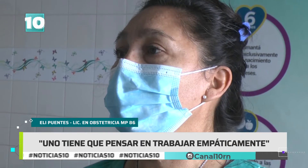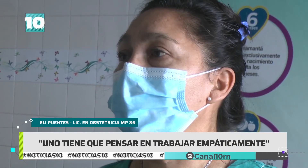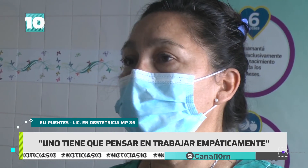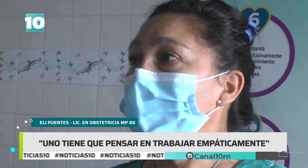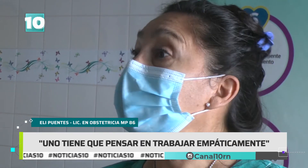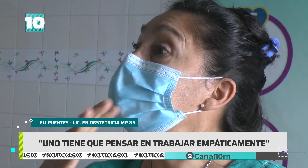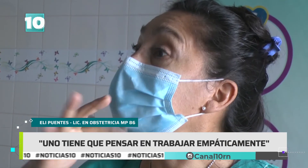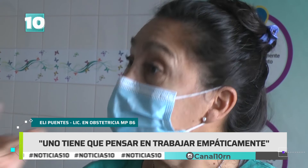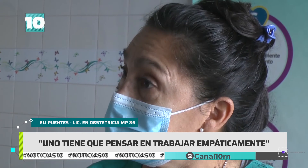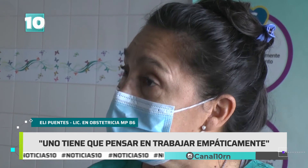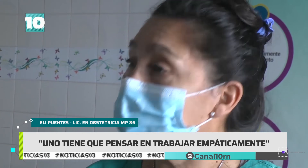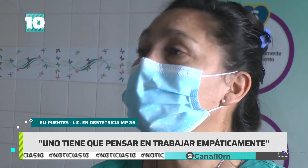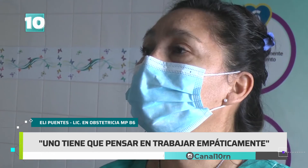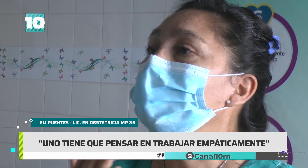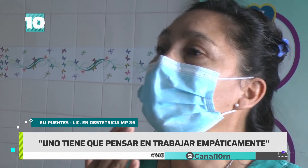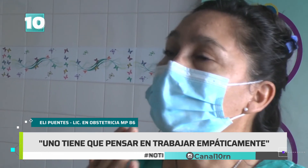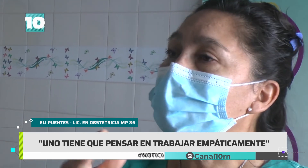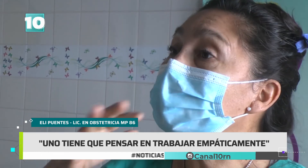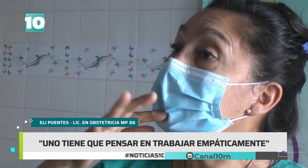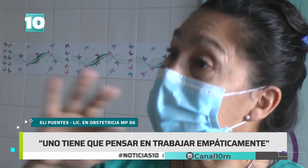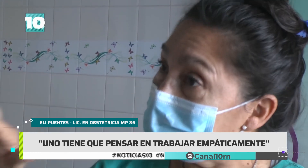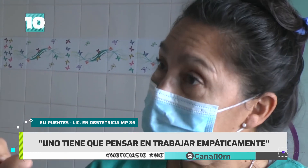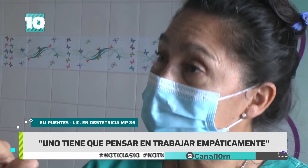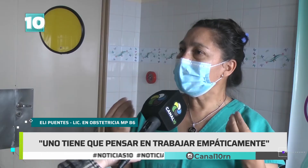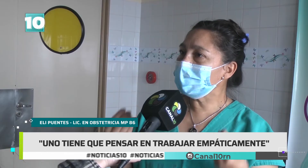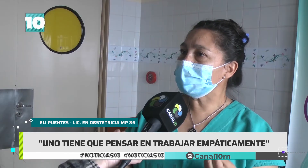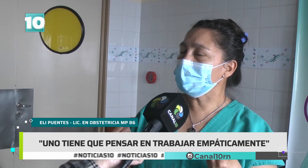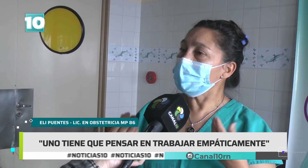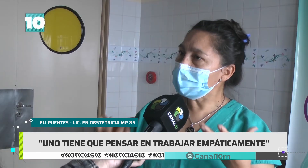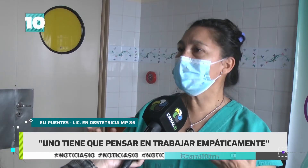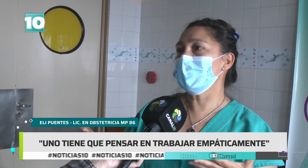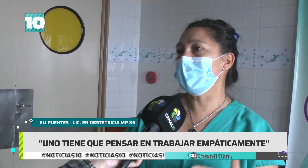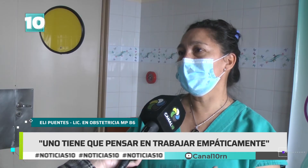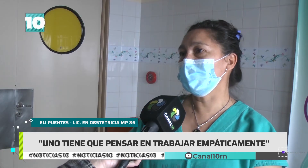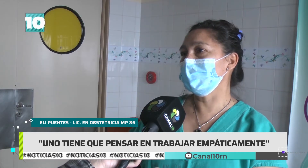hable con vos, ¿no? Entonces de eso se trata, no perder esto, ponernos en el lugar del otro.